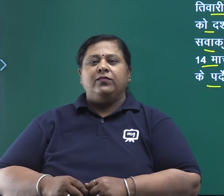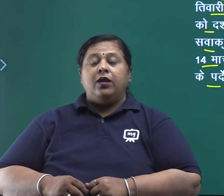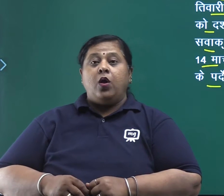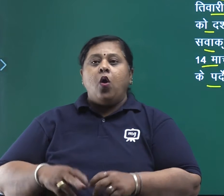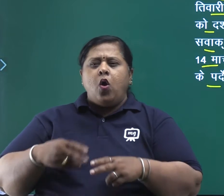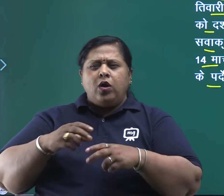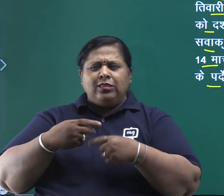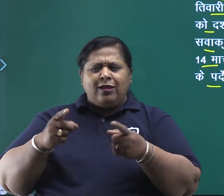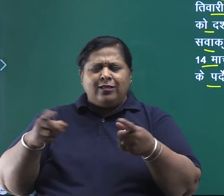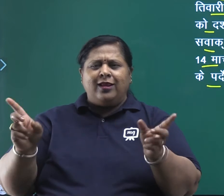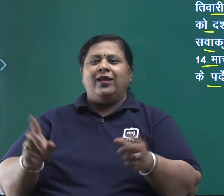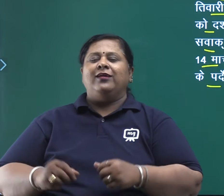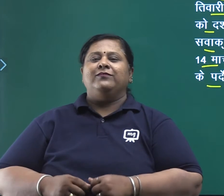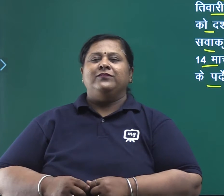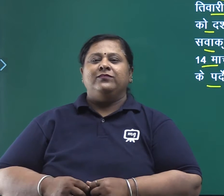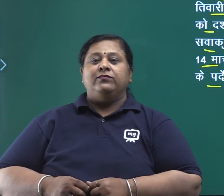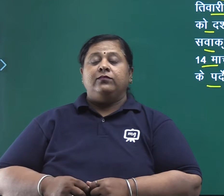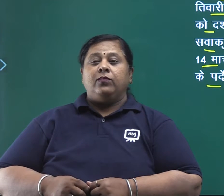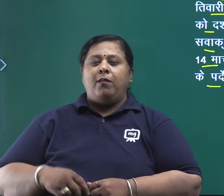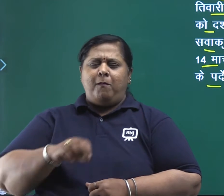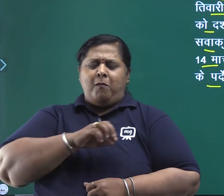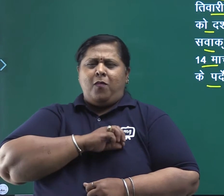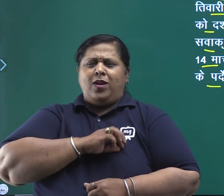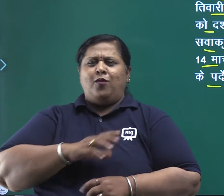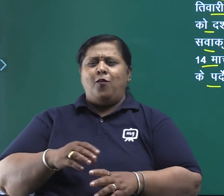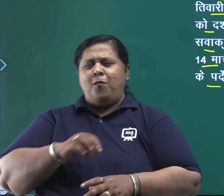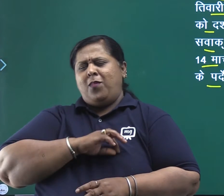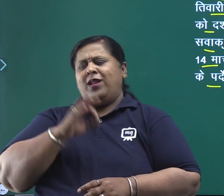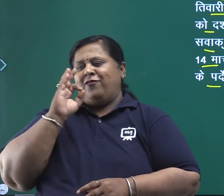और तरह तरह के मन को भाने वाले